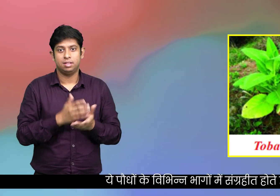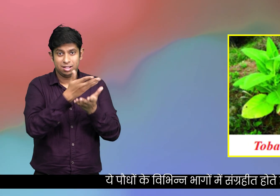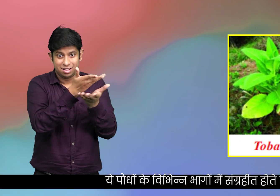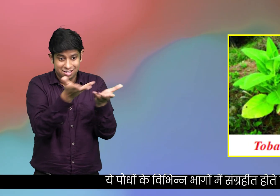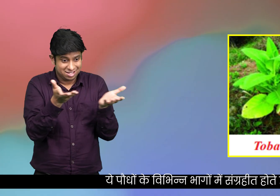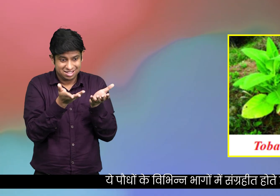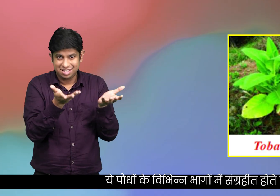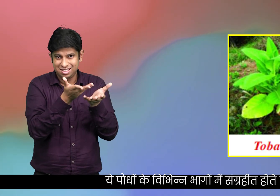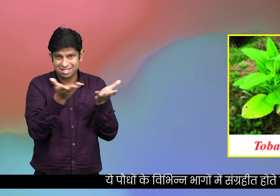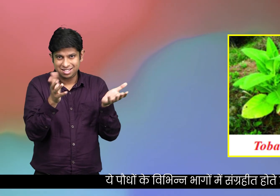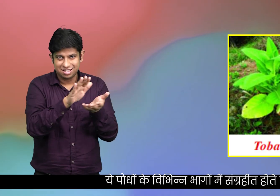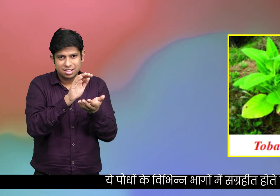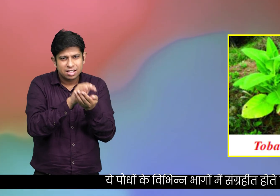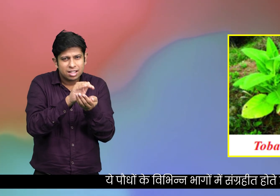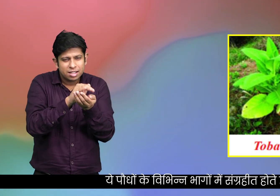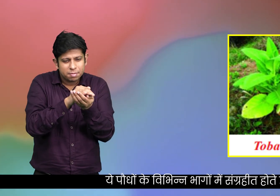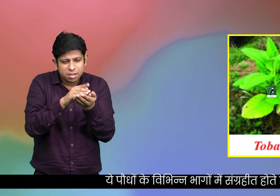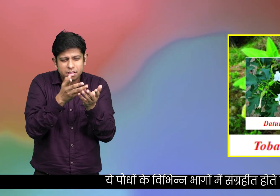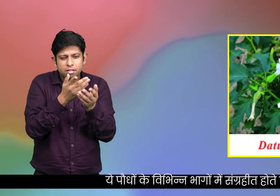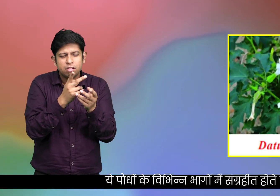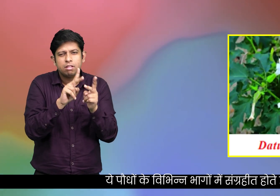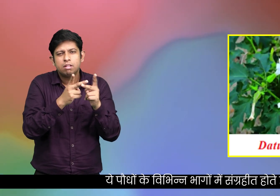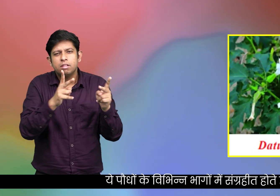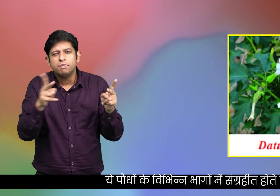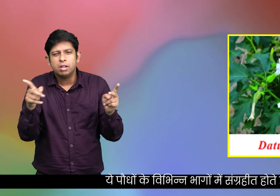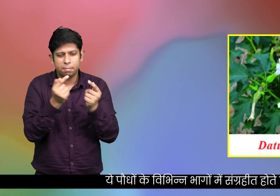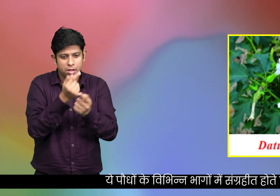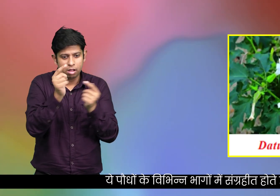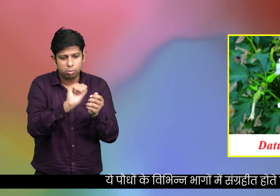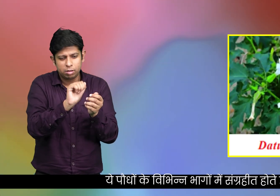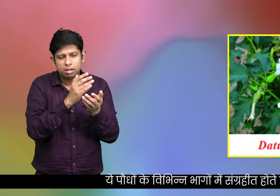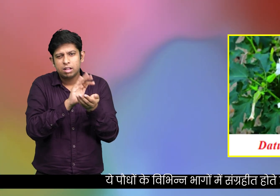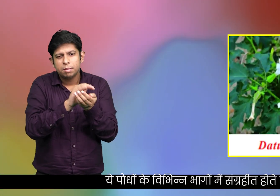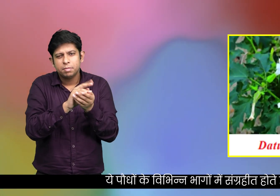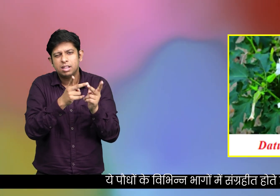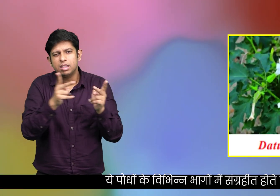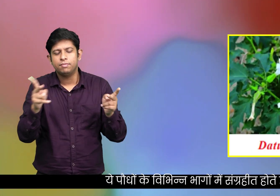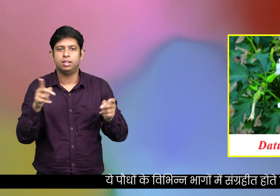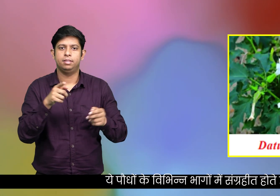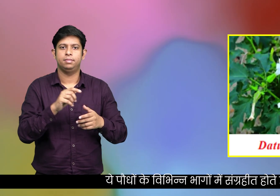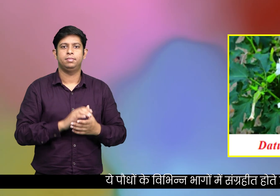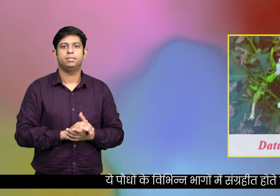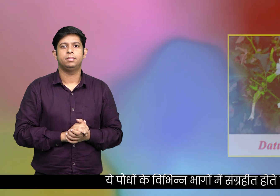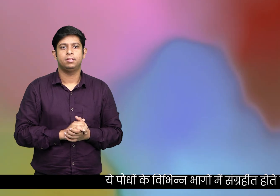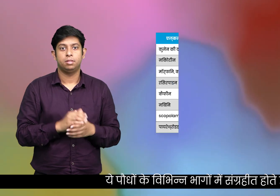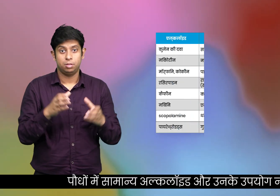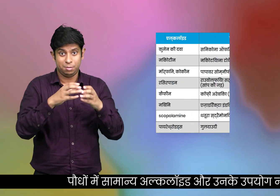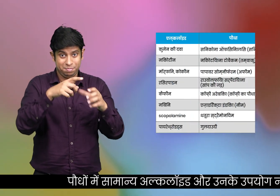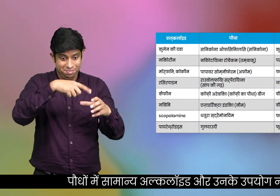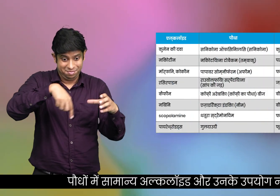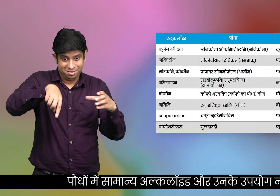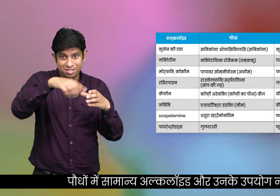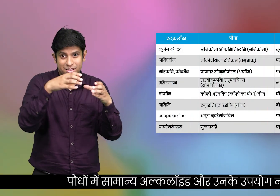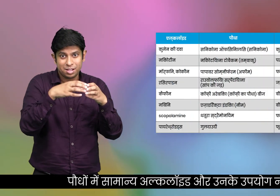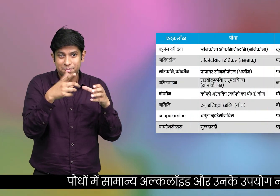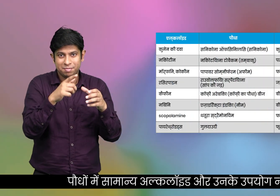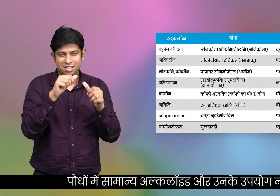ये पौधों के विभिन्न भागों में संग्रहित होते हैं। पौधों में